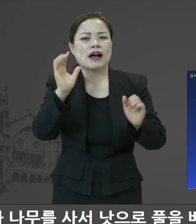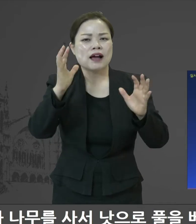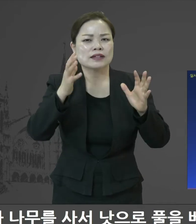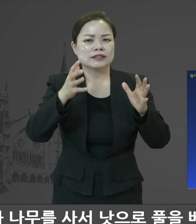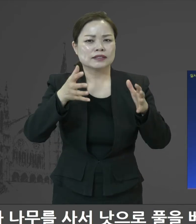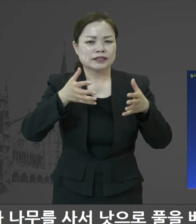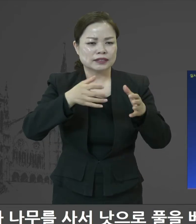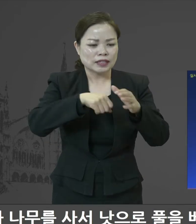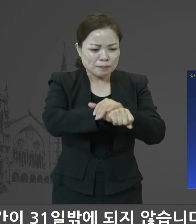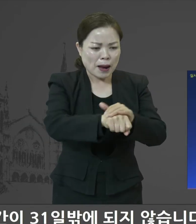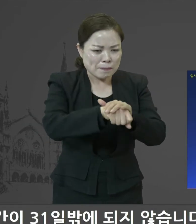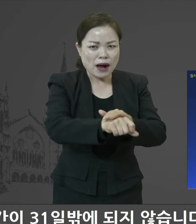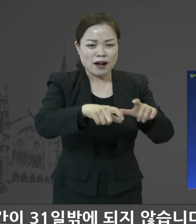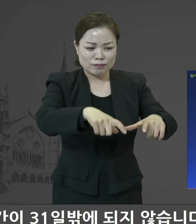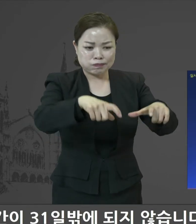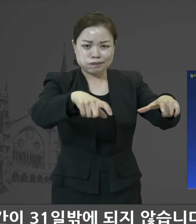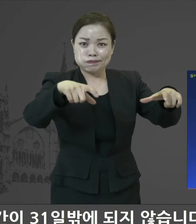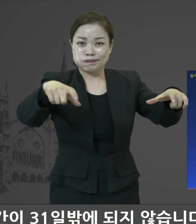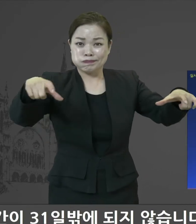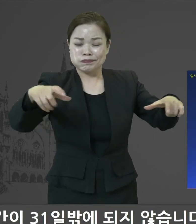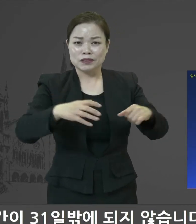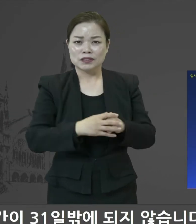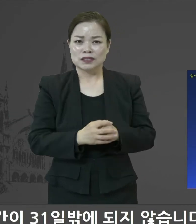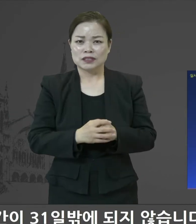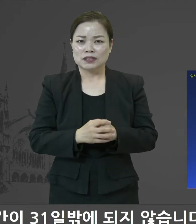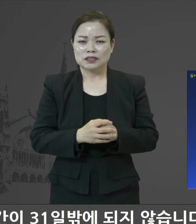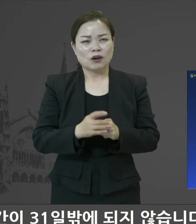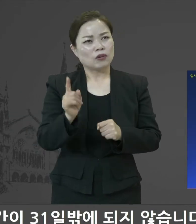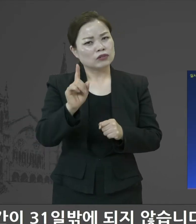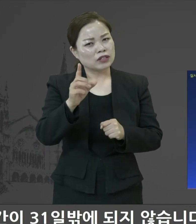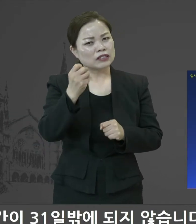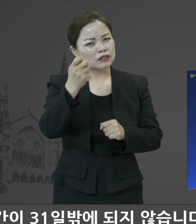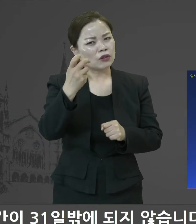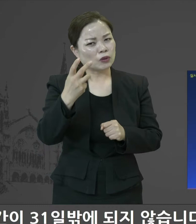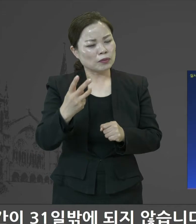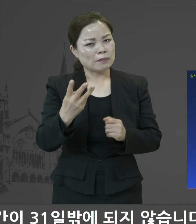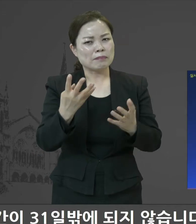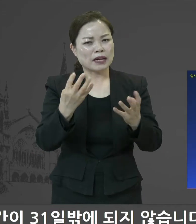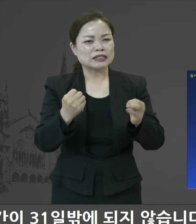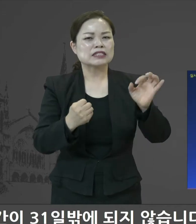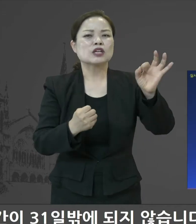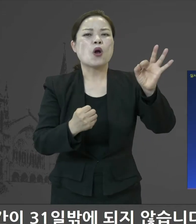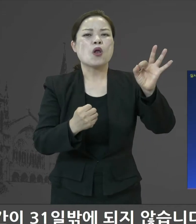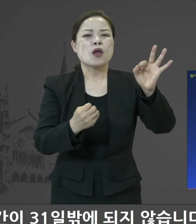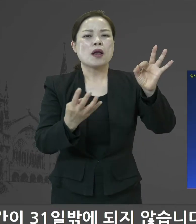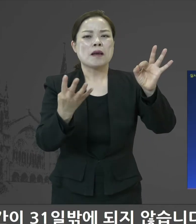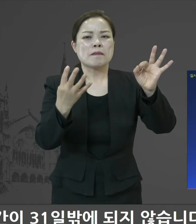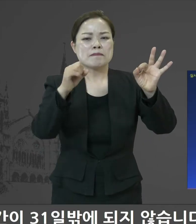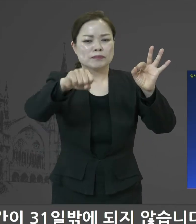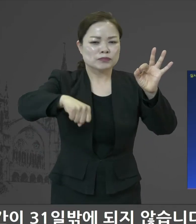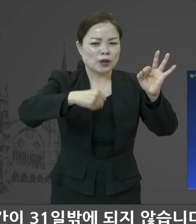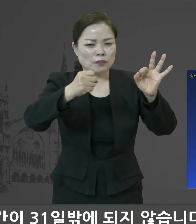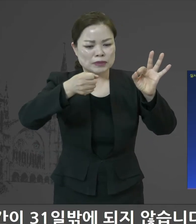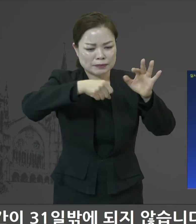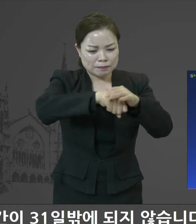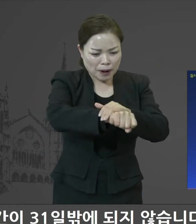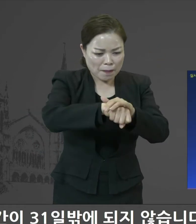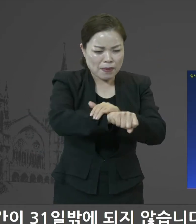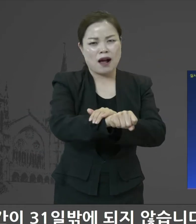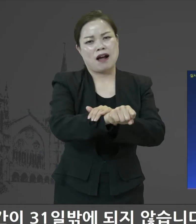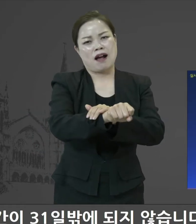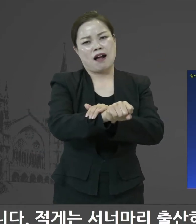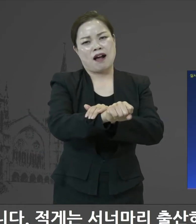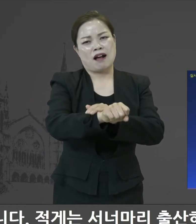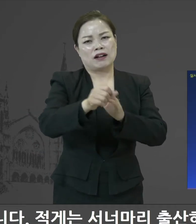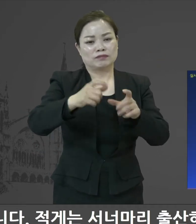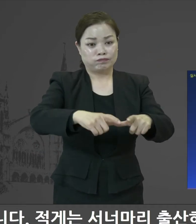것입니다. 적게는 서너 마리 출산하고요, 많게는 10마리가 넘게 출산을 합니다. 정말